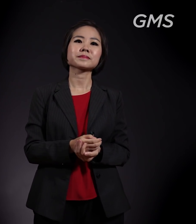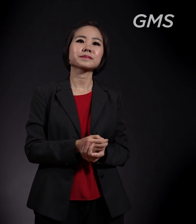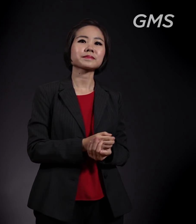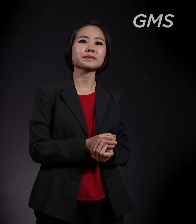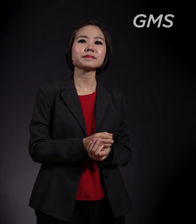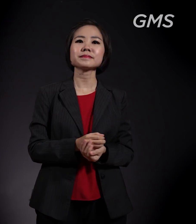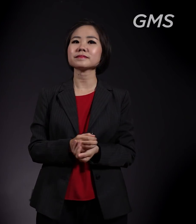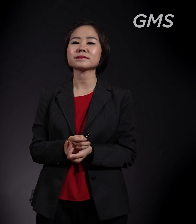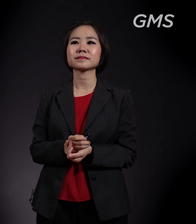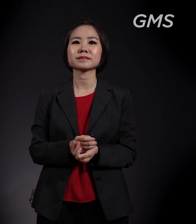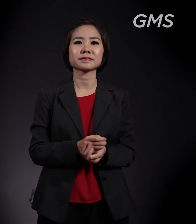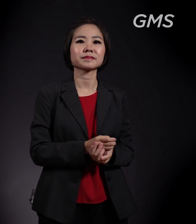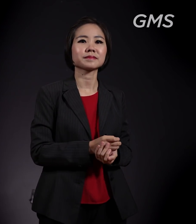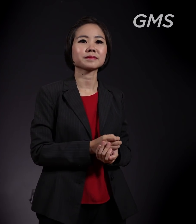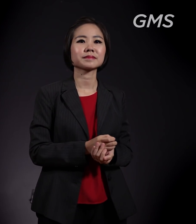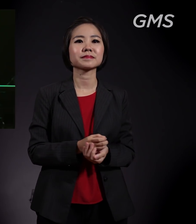segalanya.